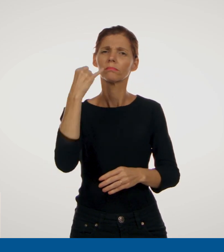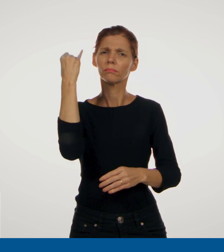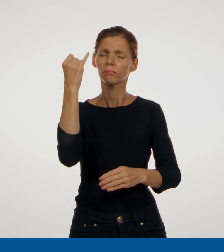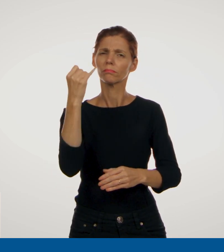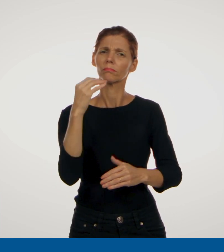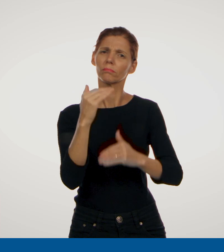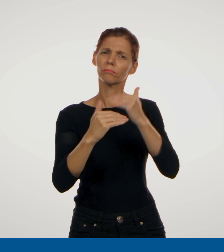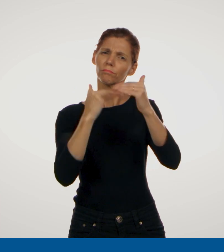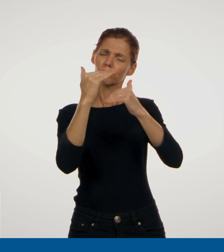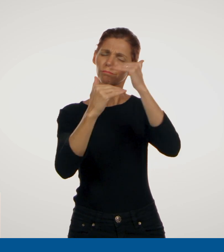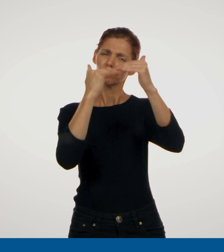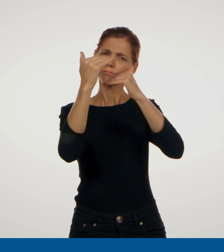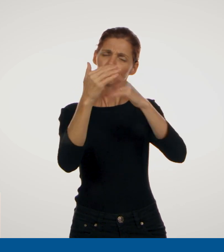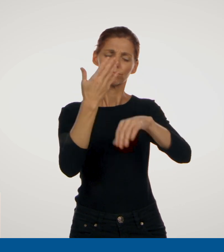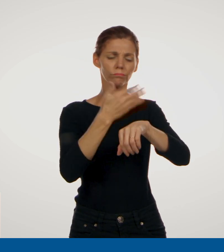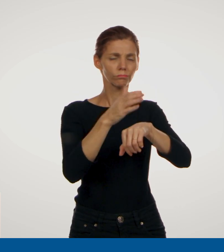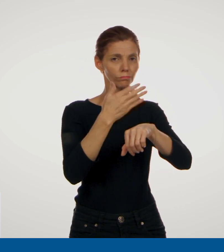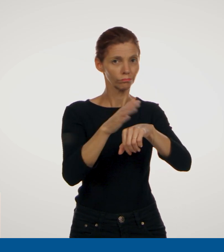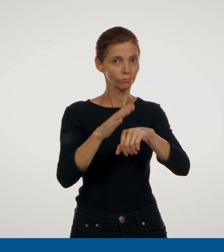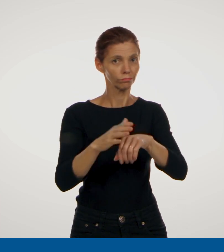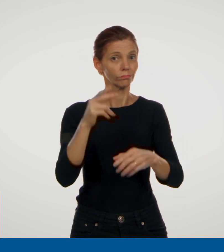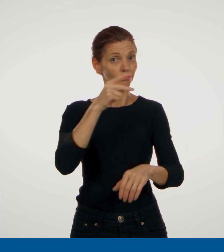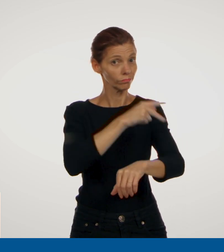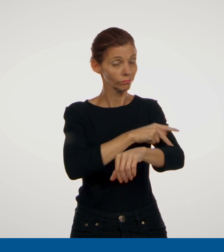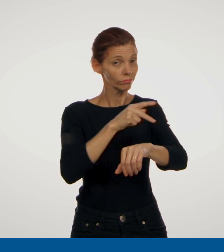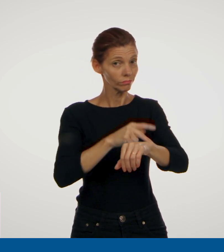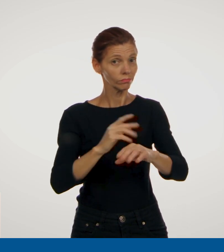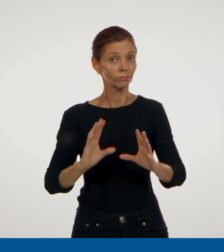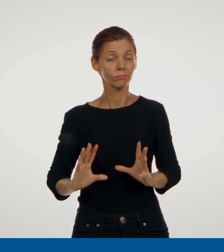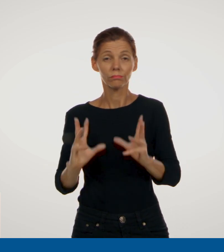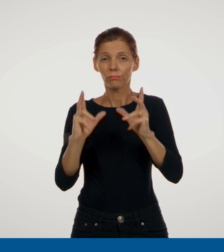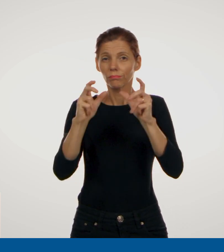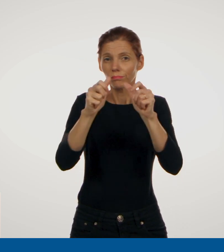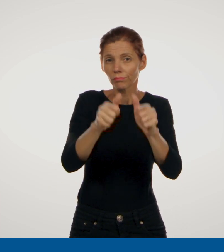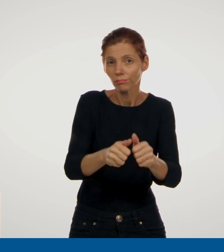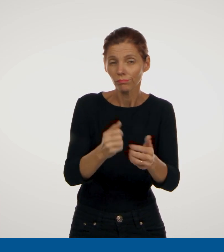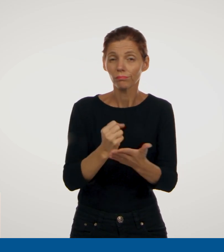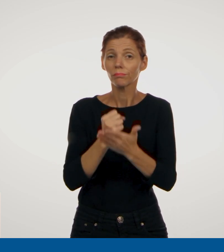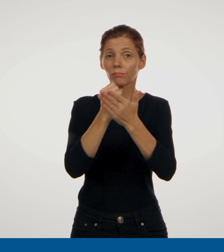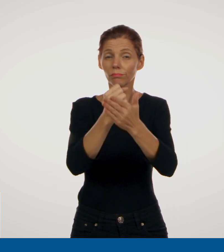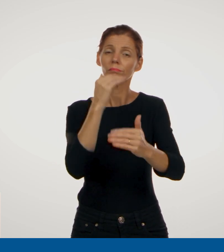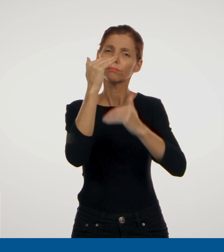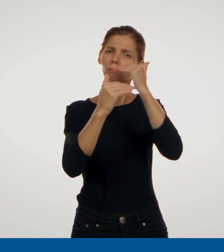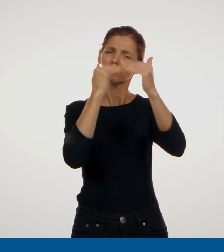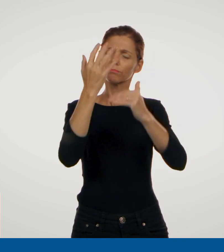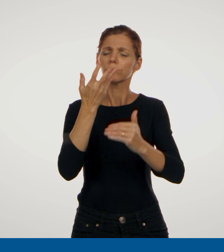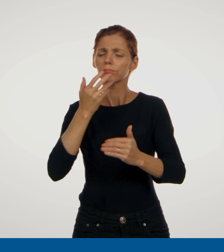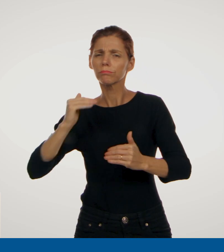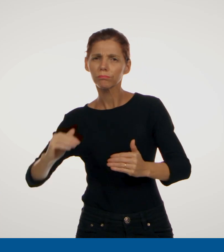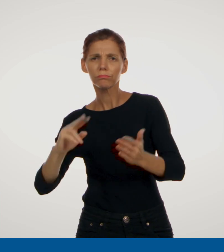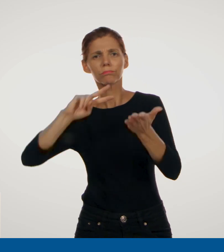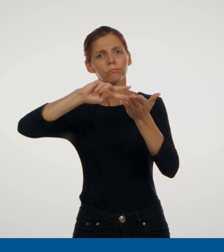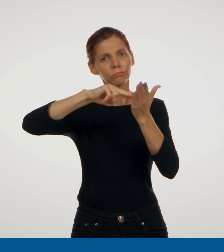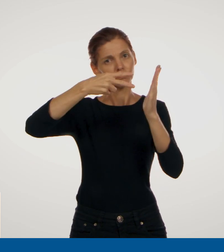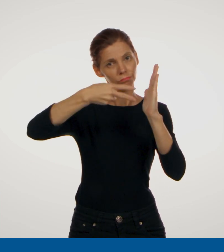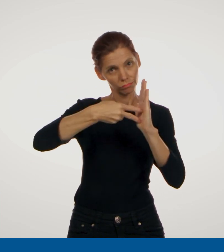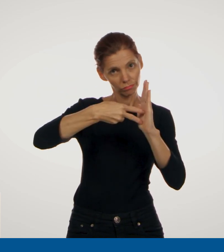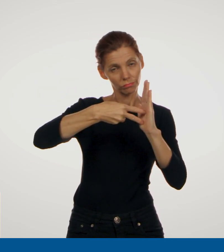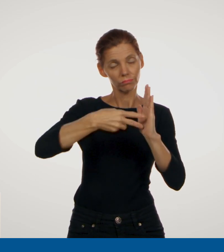prática pedagógica que possa garantir a todas as crianças, um processo de aprendizagem